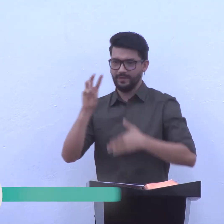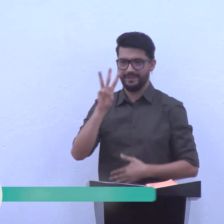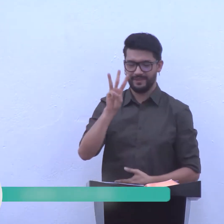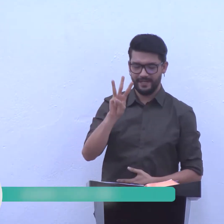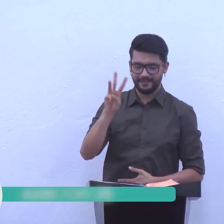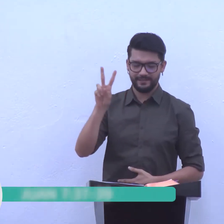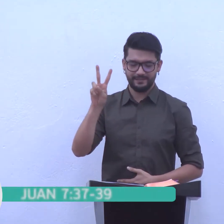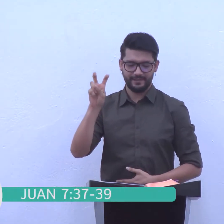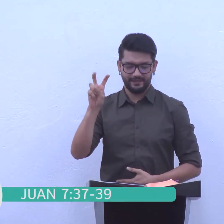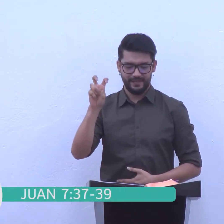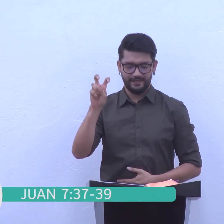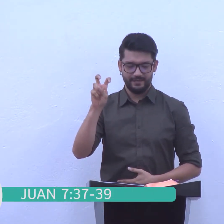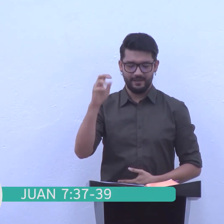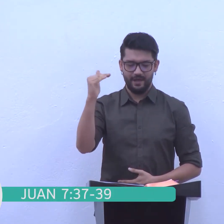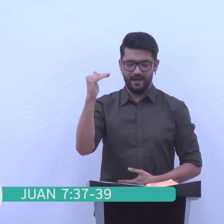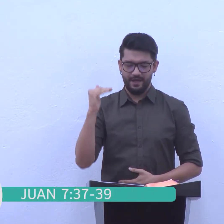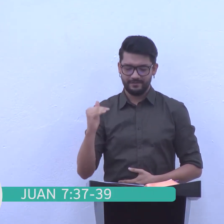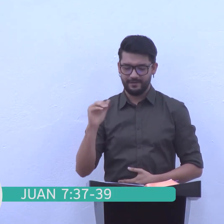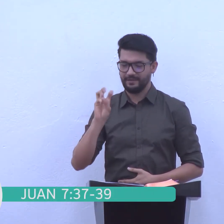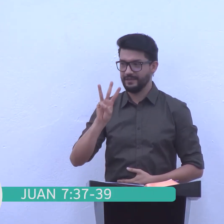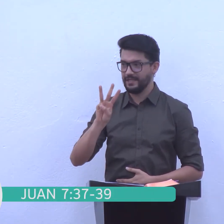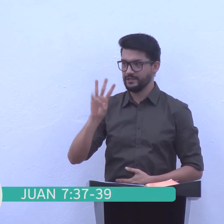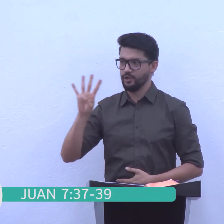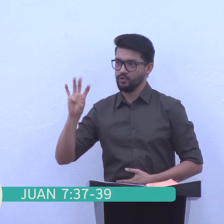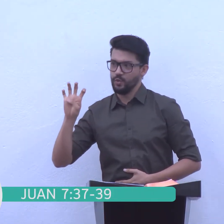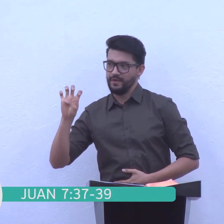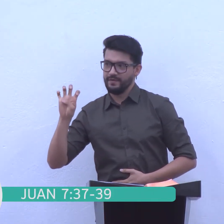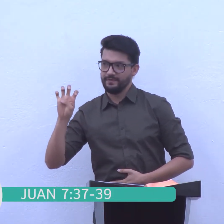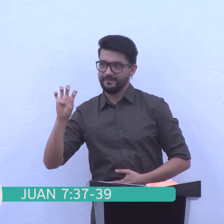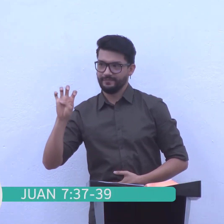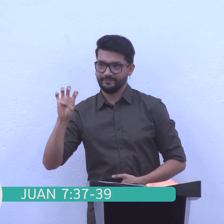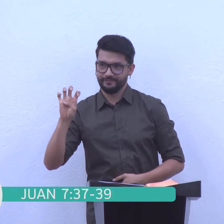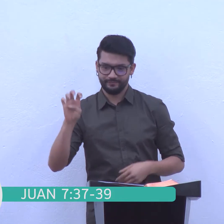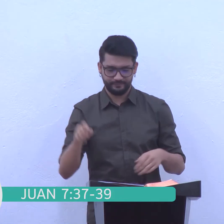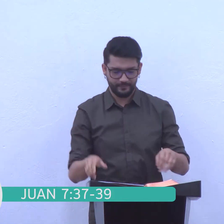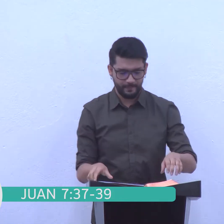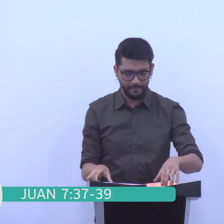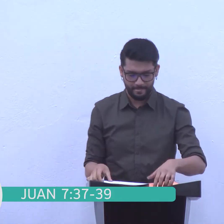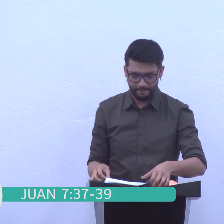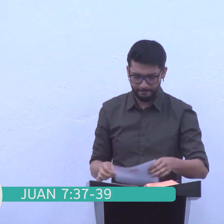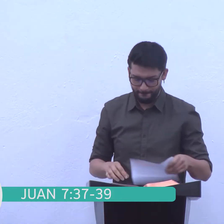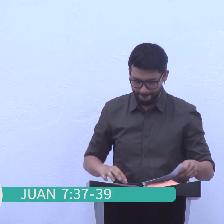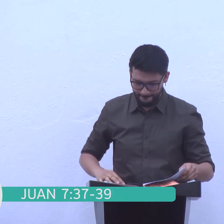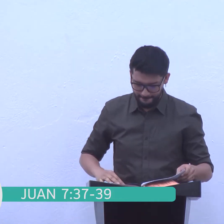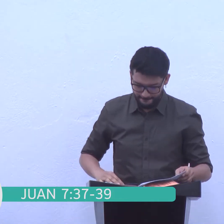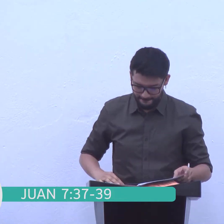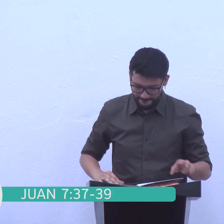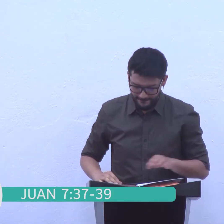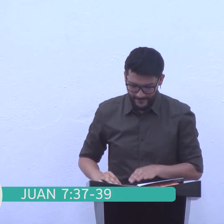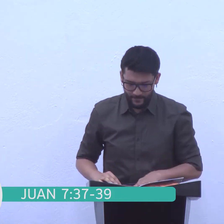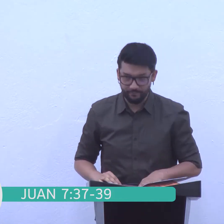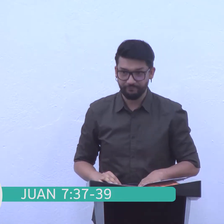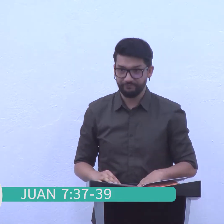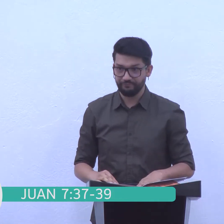Evangelio de Juan, capítulo 7, y leeremos desde el versículo 37 hasta el versículo